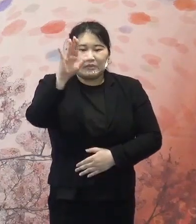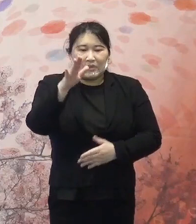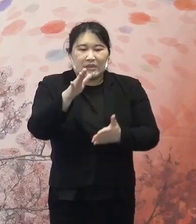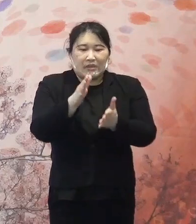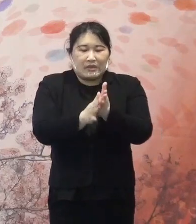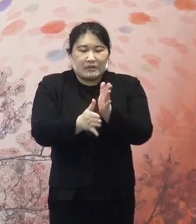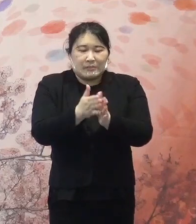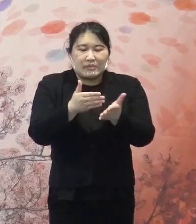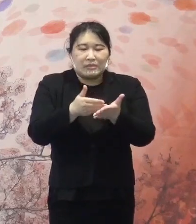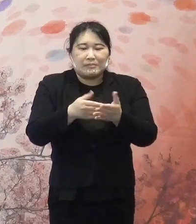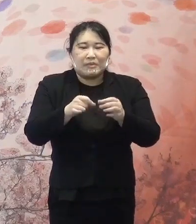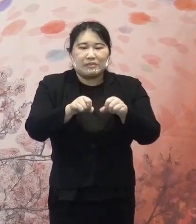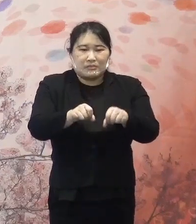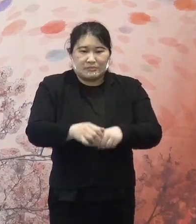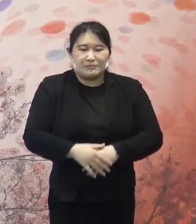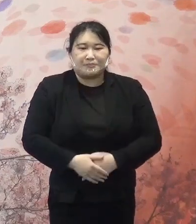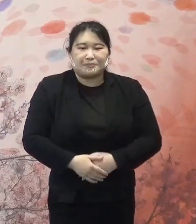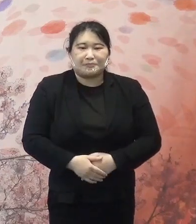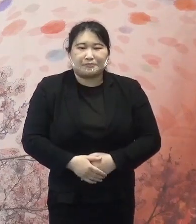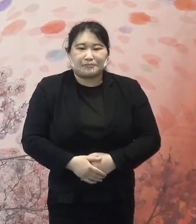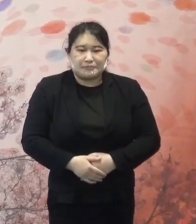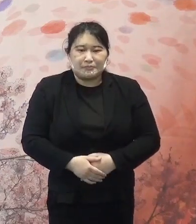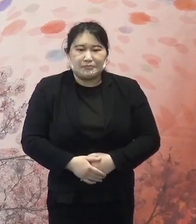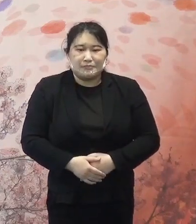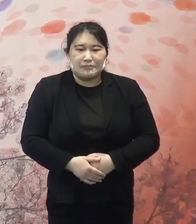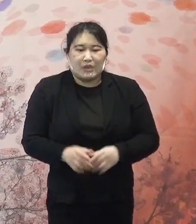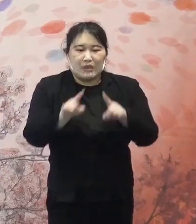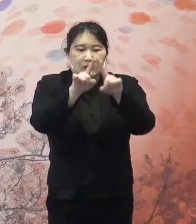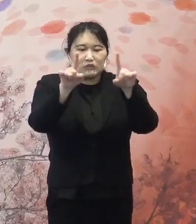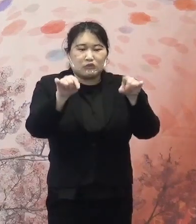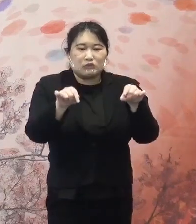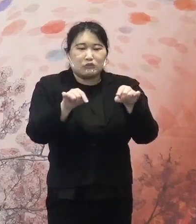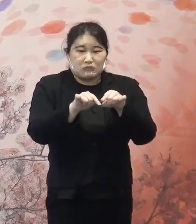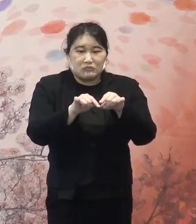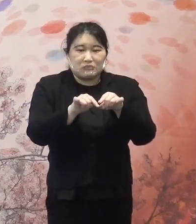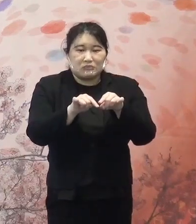度戻ってまいる方になります。では概要図の